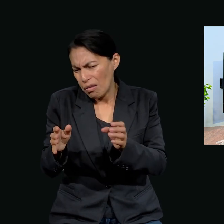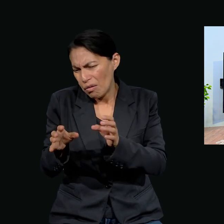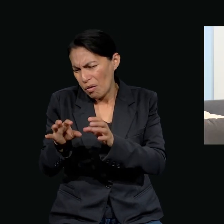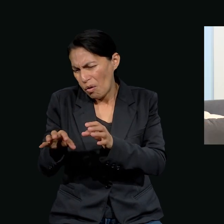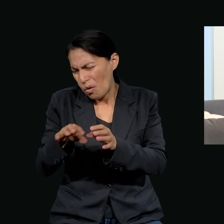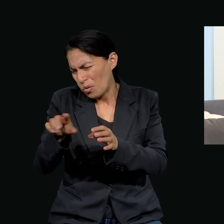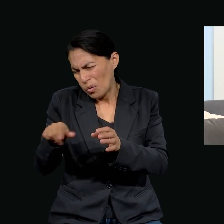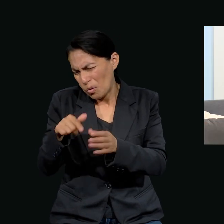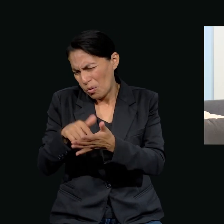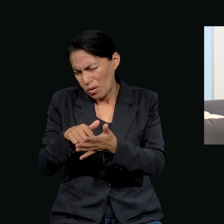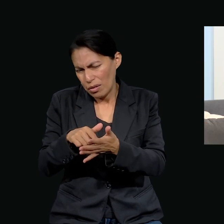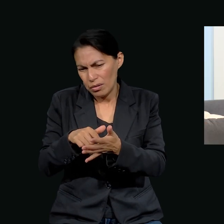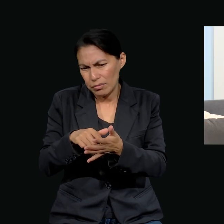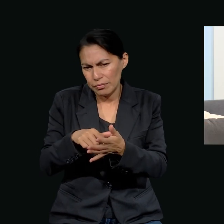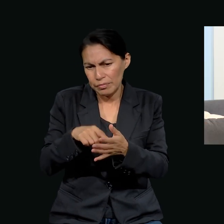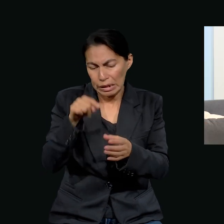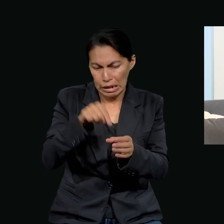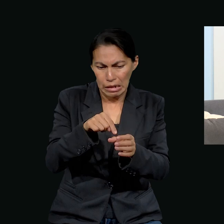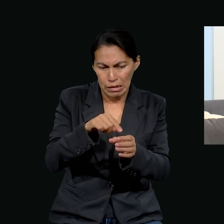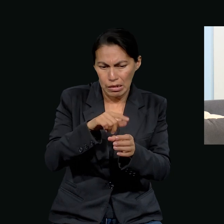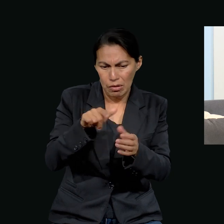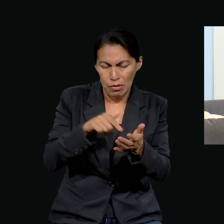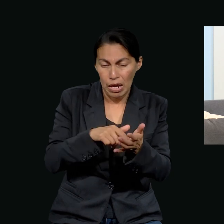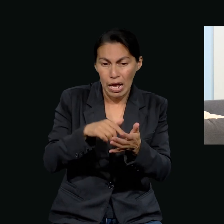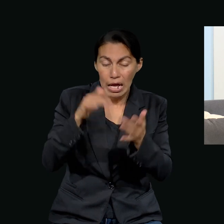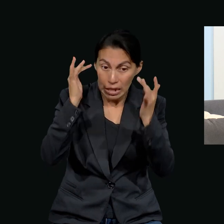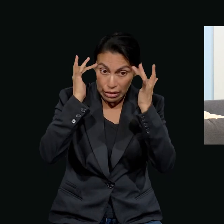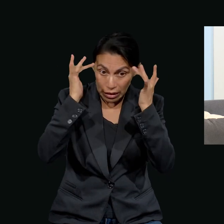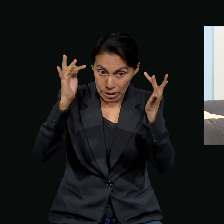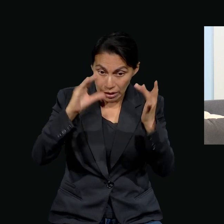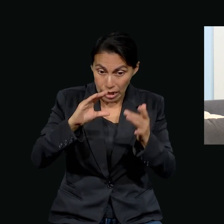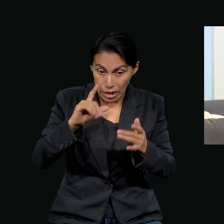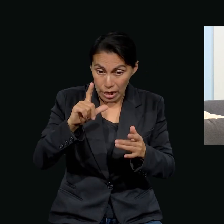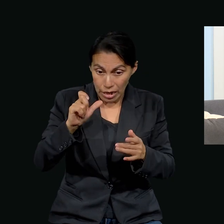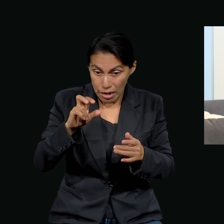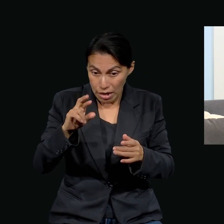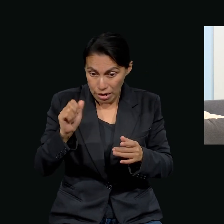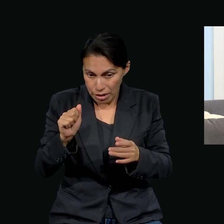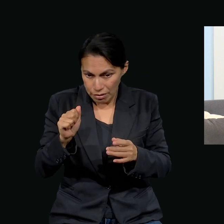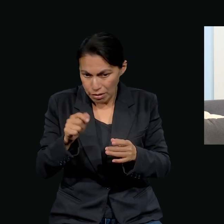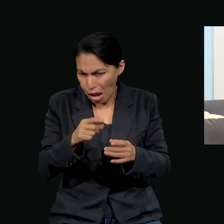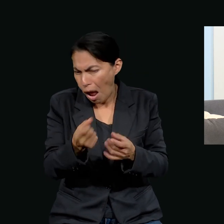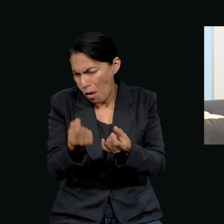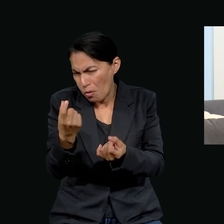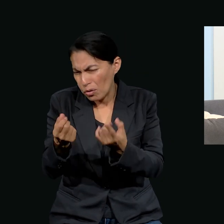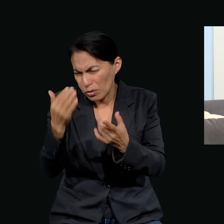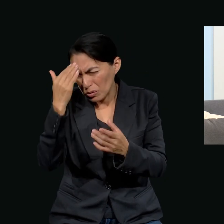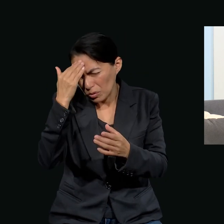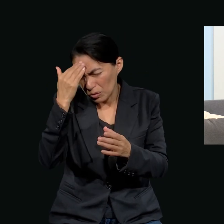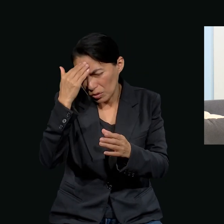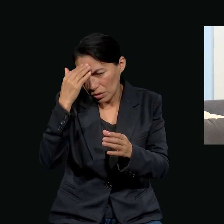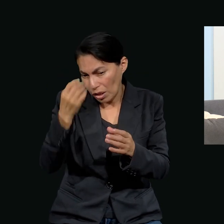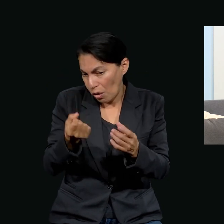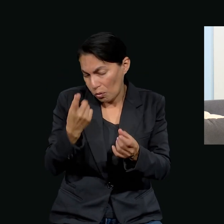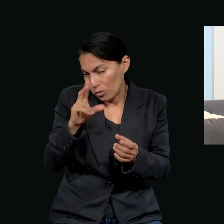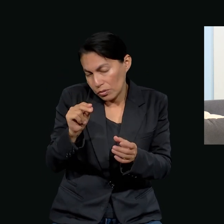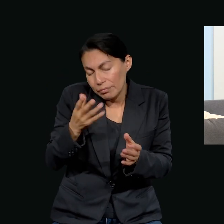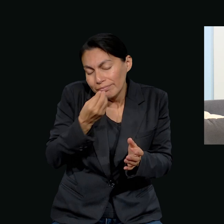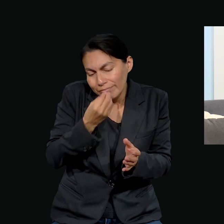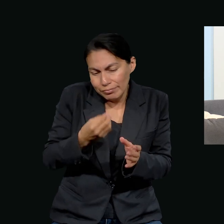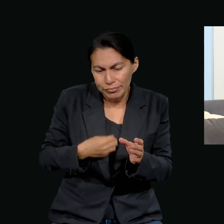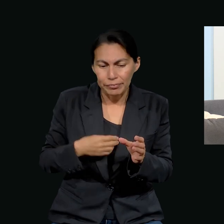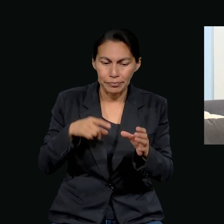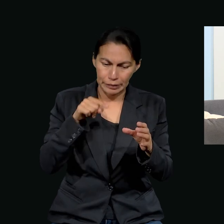bueno, en uno de los hospitales de Santa Clara. Los que conocen Santa Clara me entienden, los que no, ¿para qué les voy a explicar los detalles? Pero bien, yo